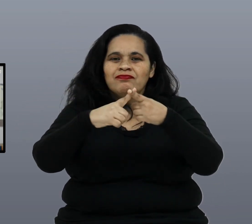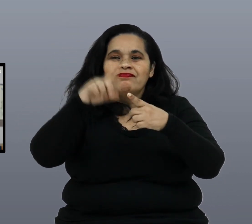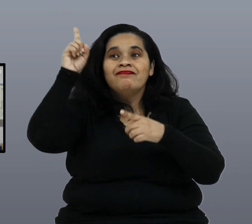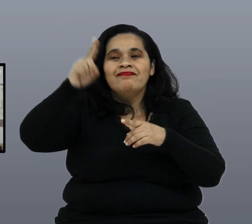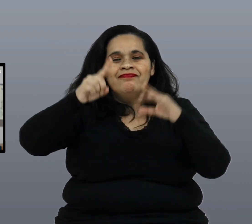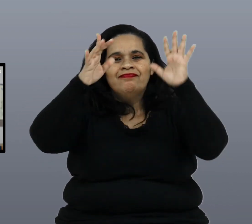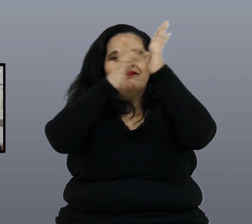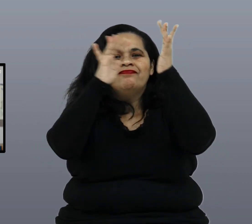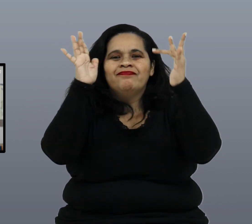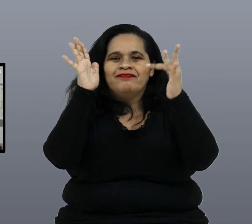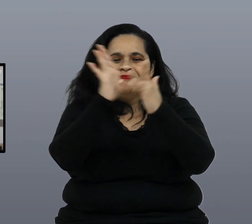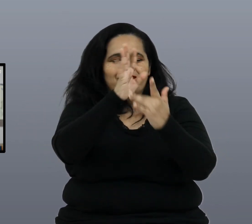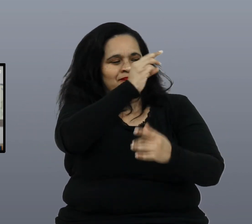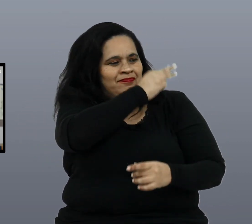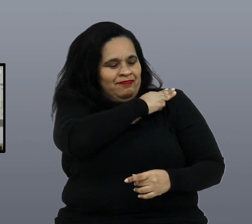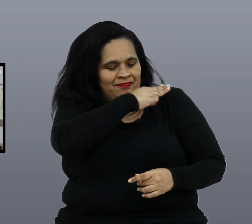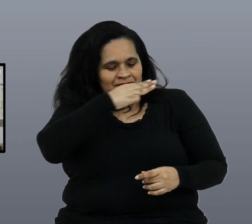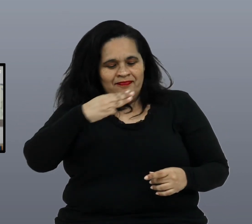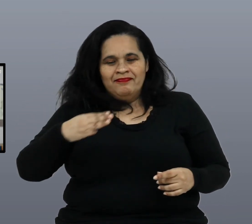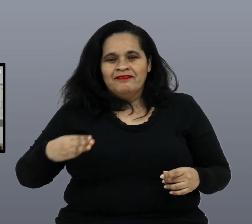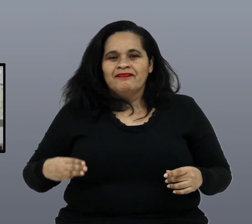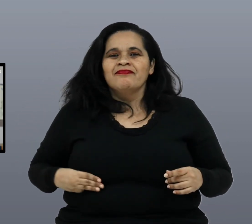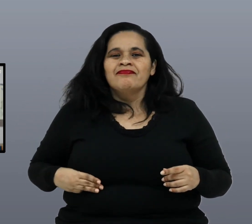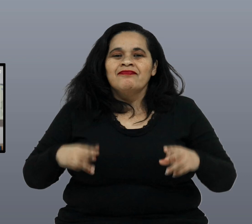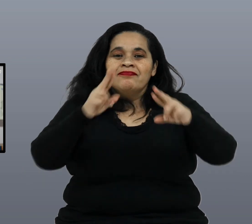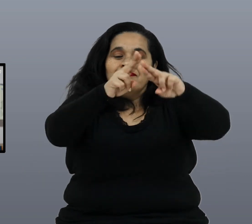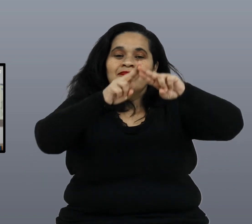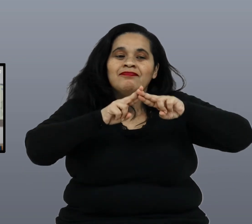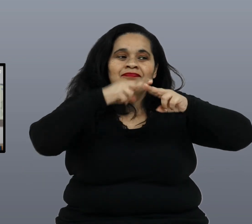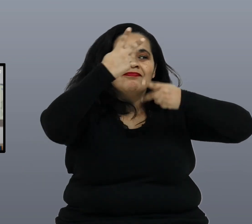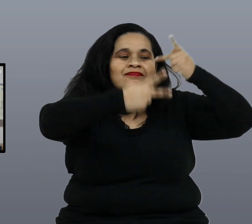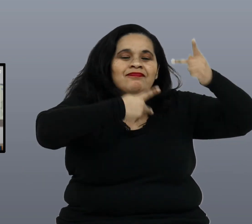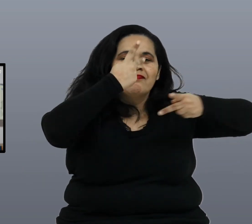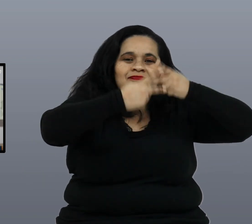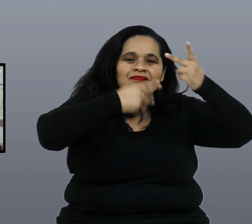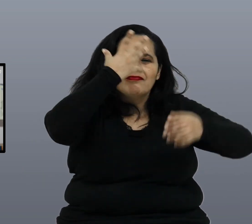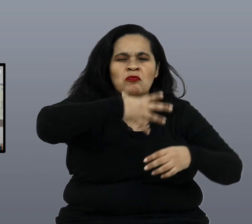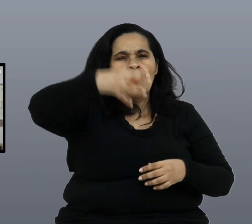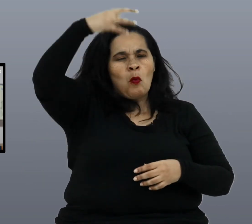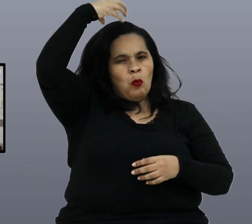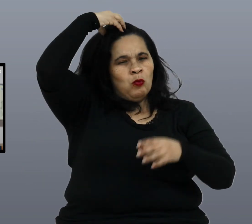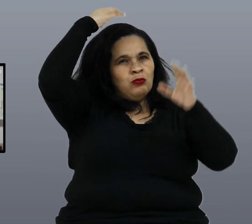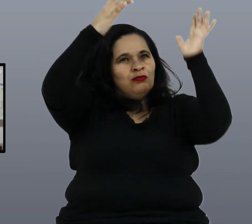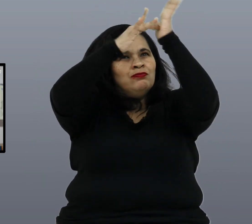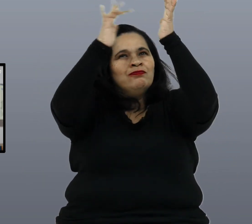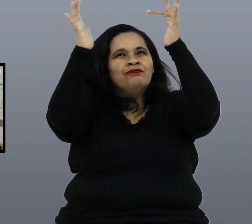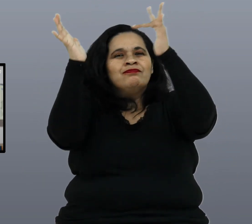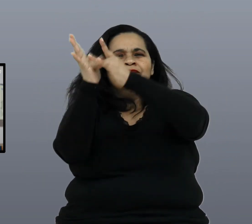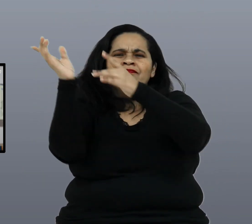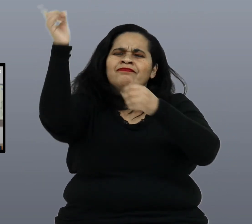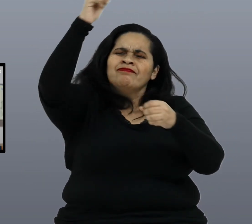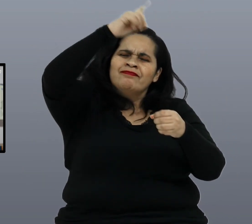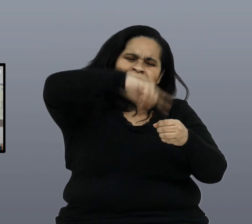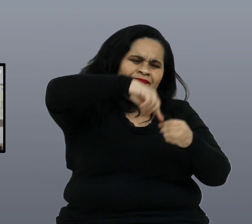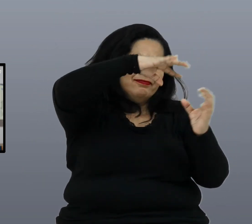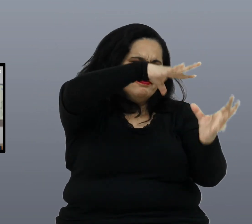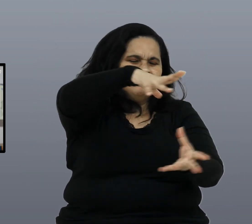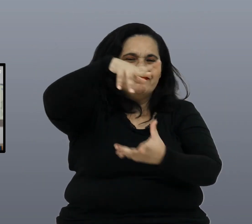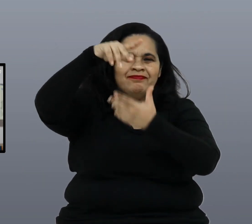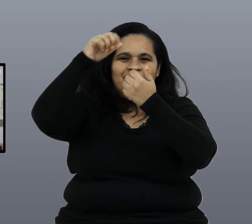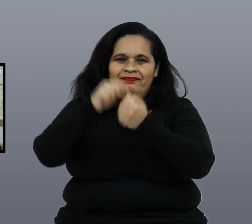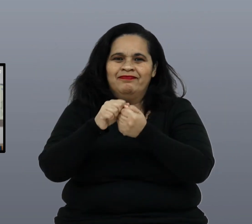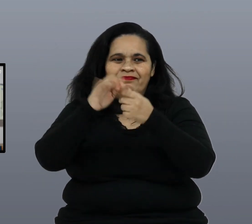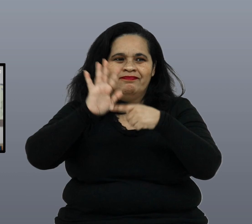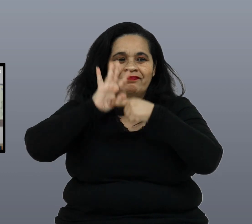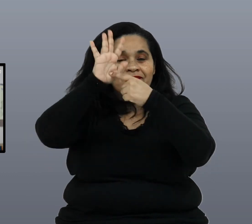Jesus, é o Messias. E ele está dizendo, o rei virá, né? E aí ele dá um salto na história, né?